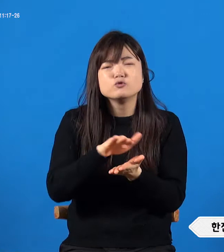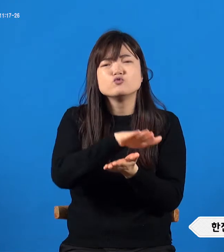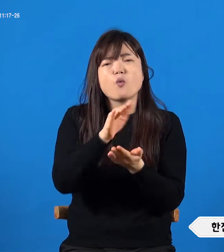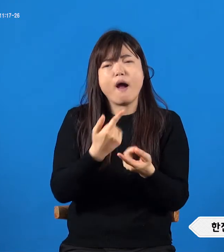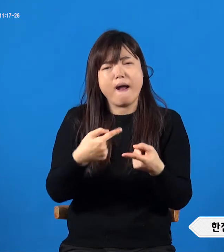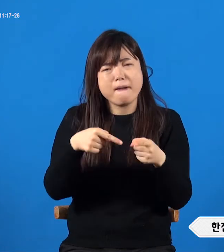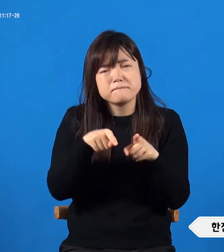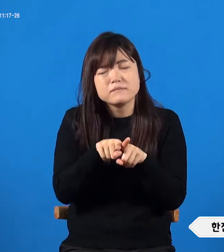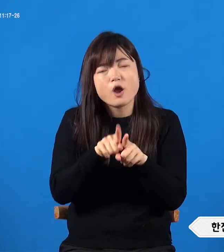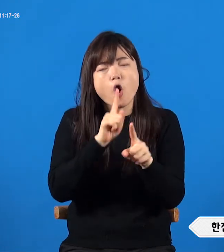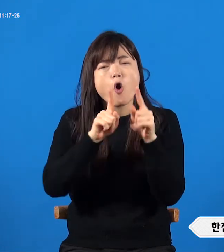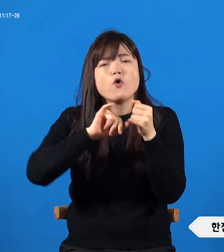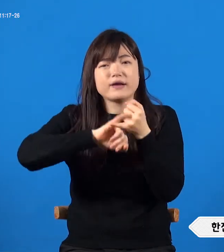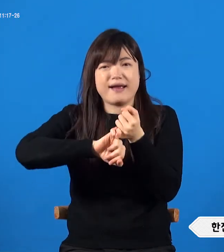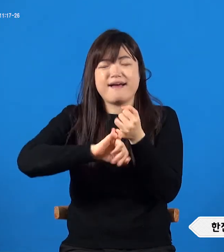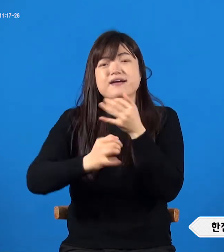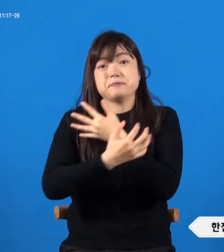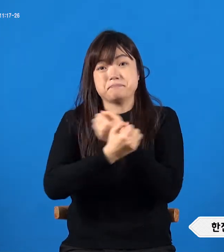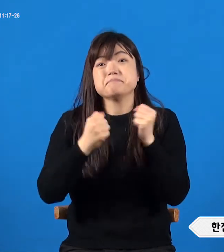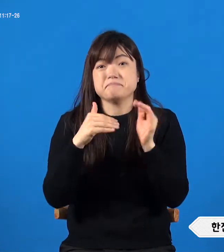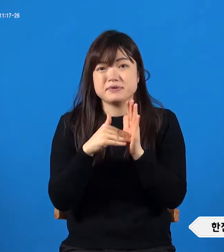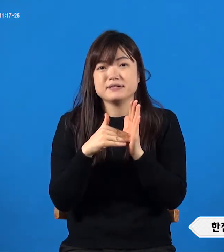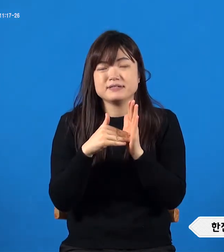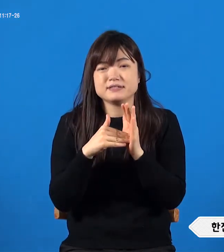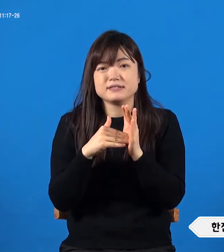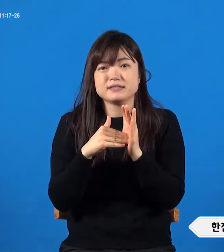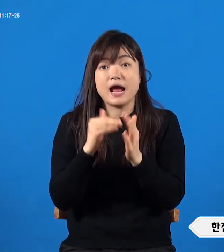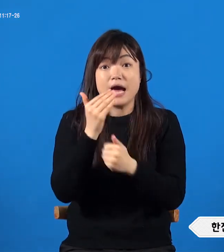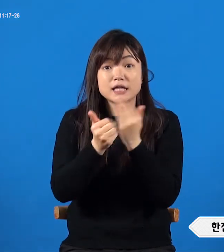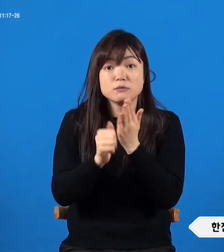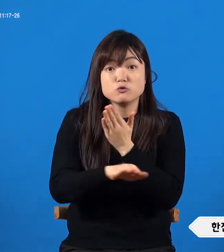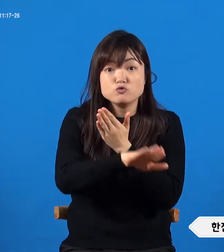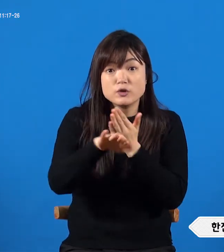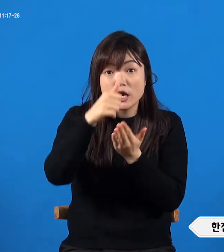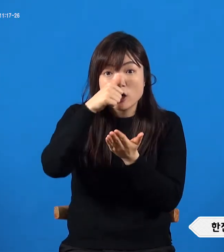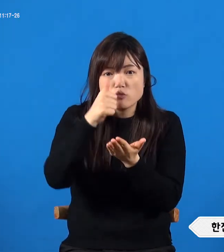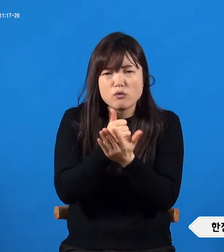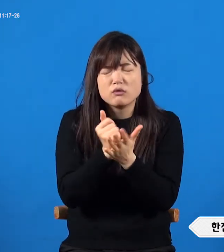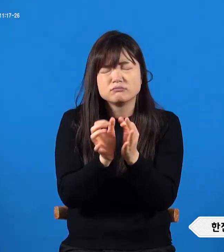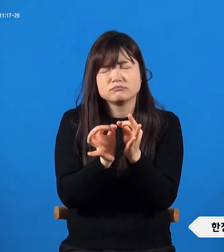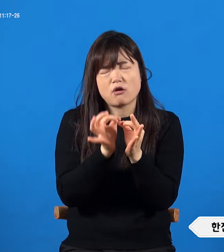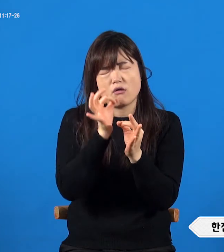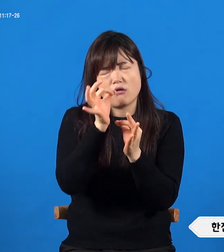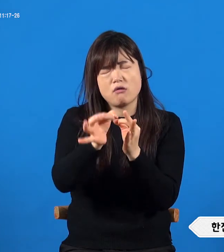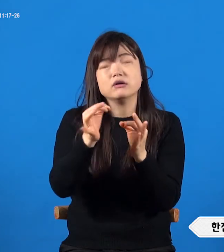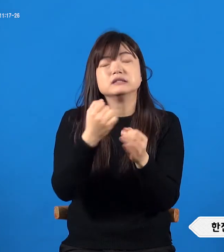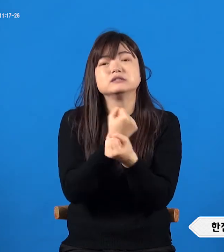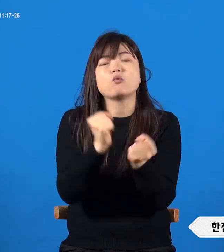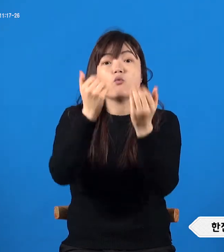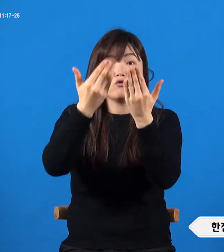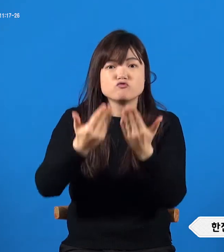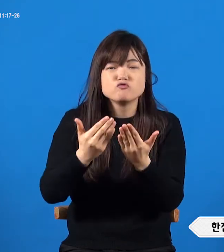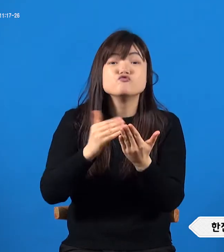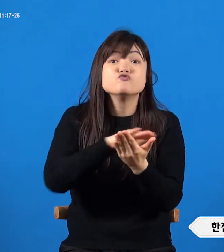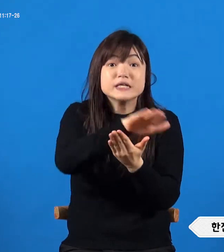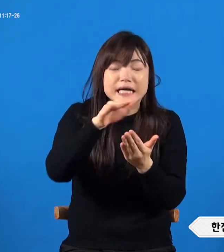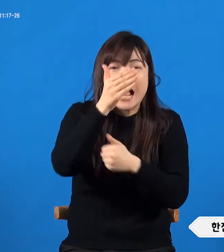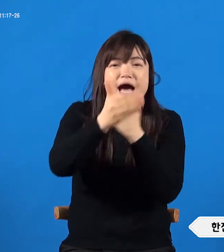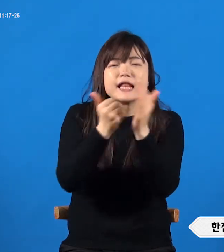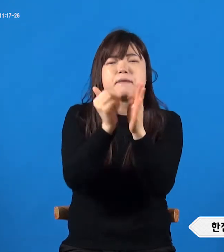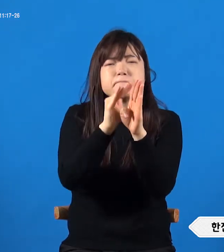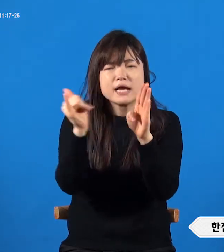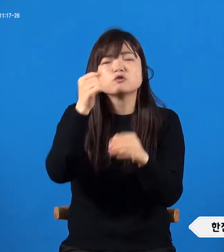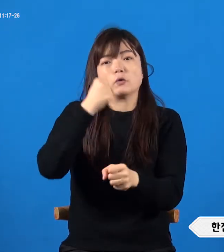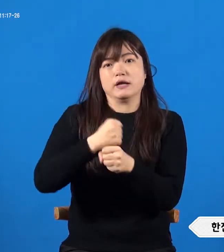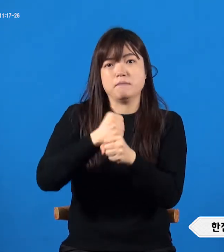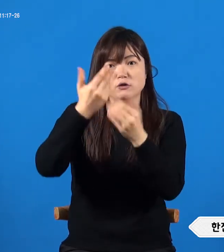하나님은 우리와 더불어 언약을 맺으셨습니다. 하나님은 우리의 죄를 영원히 사해 주시고 우리를 자기